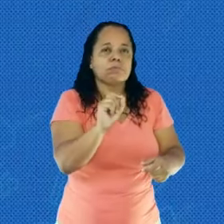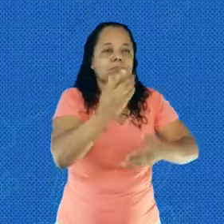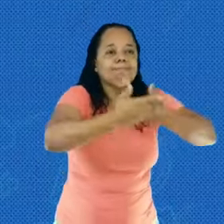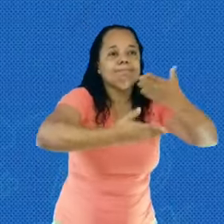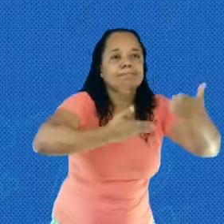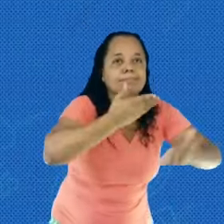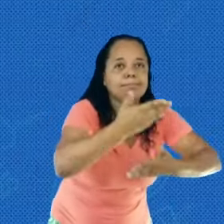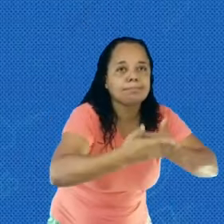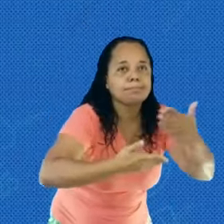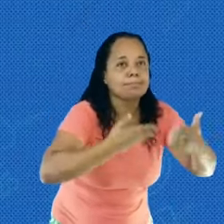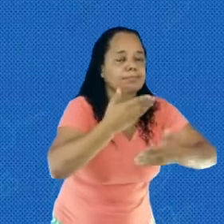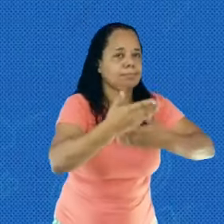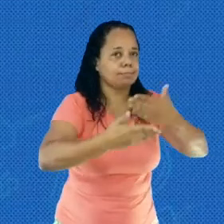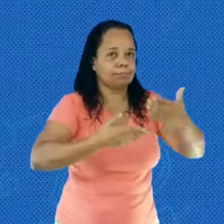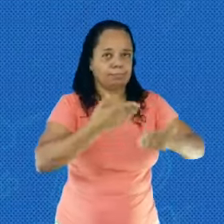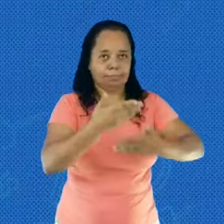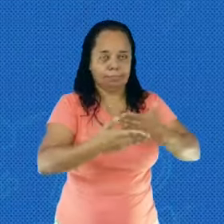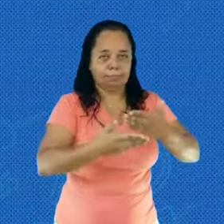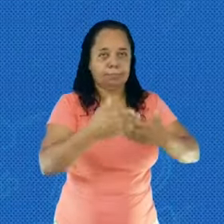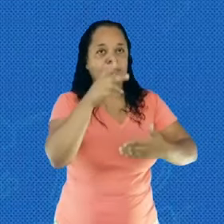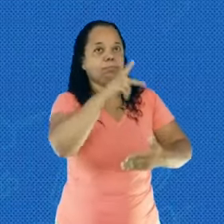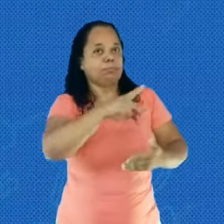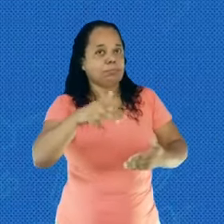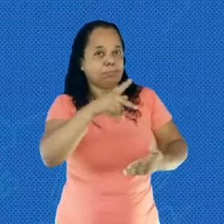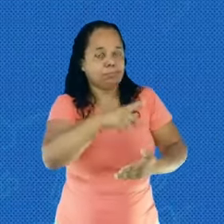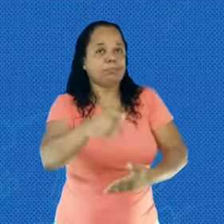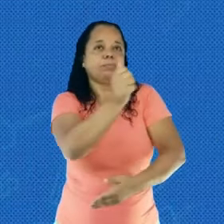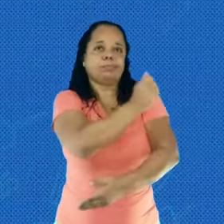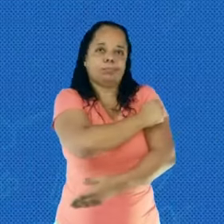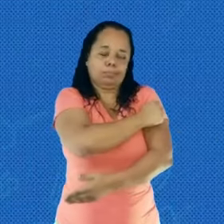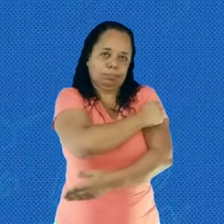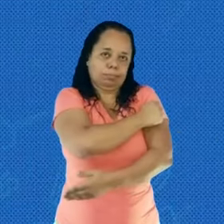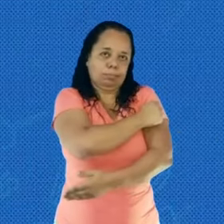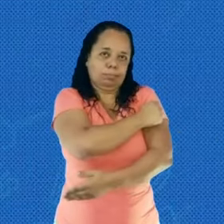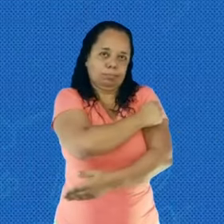A interação professor e aluno, isso é muito